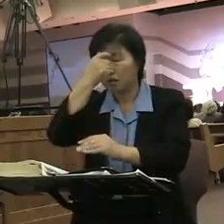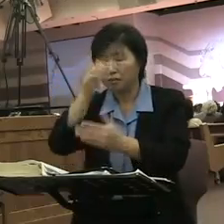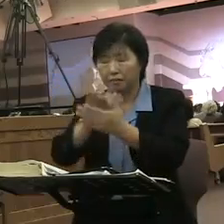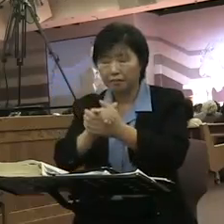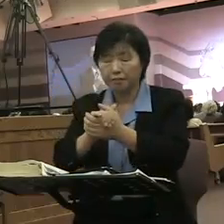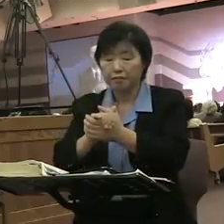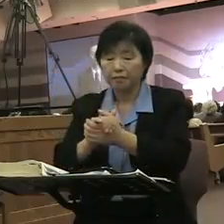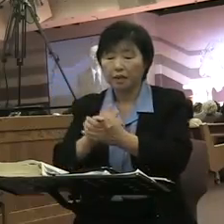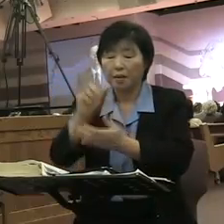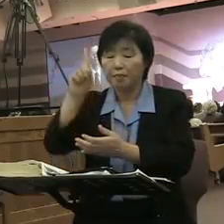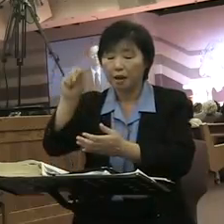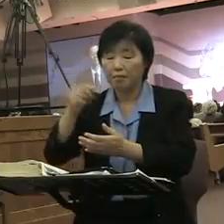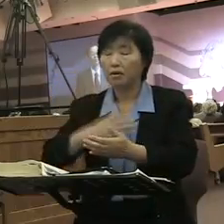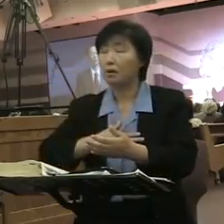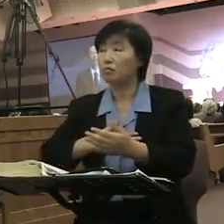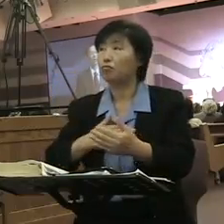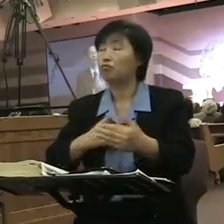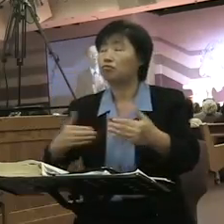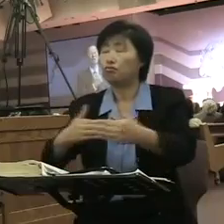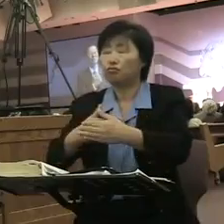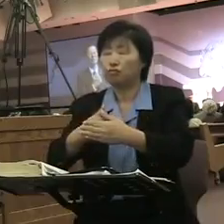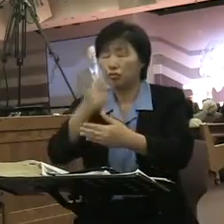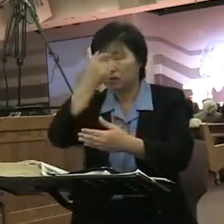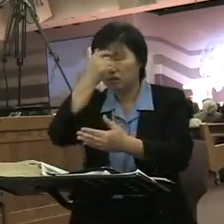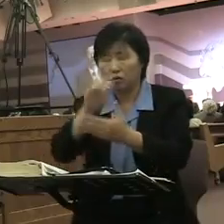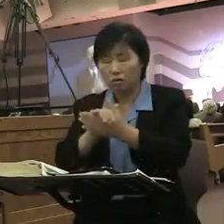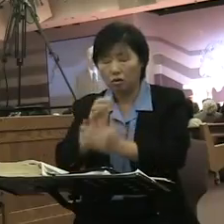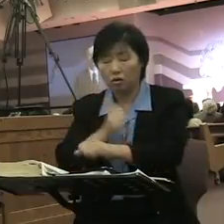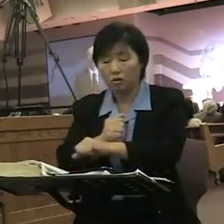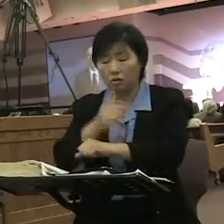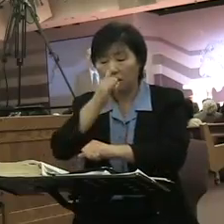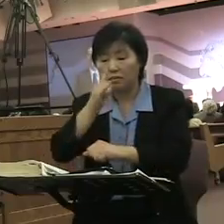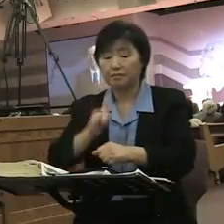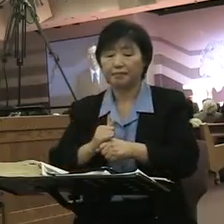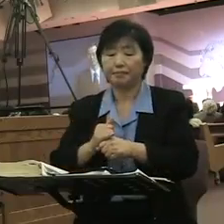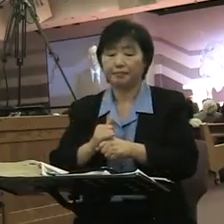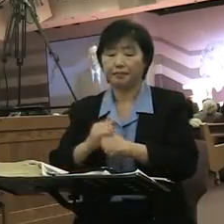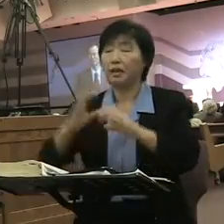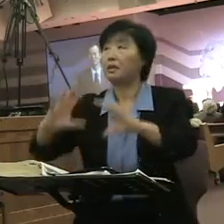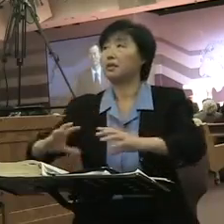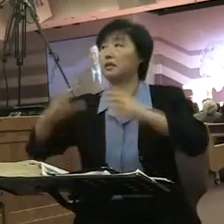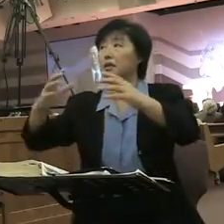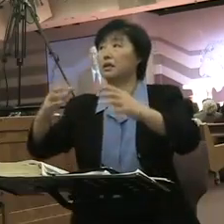가슴에 품고 기도할 수 있습니다. 세계를 가슴에 품고 기도할 수 있습니다.